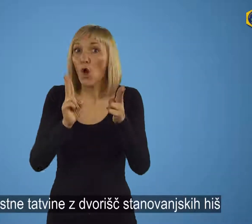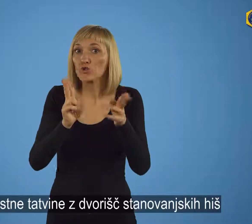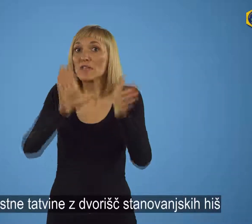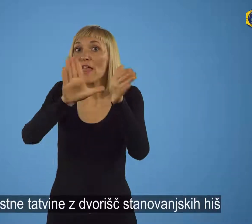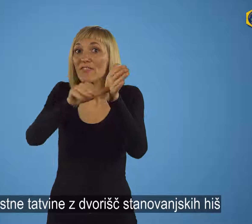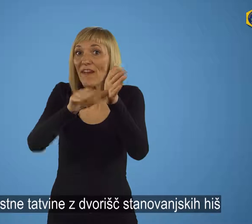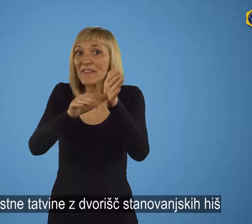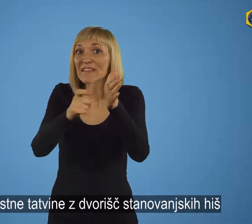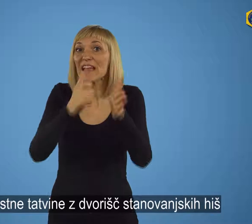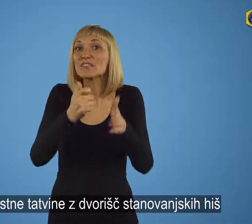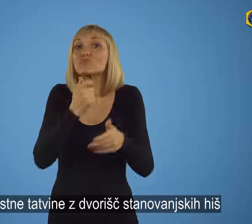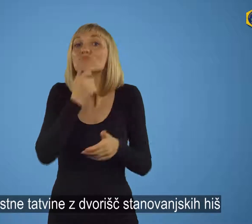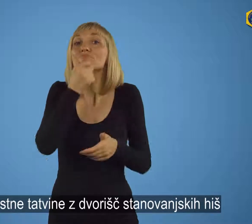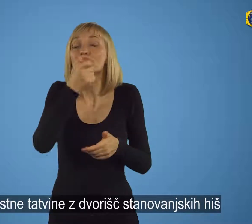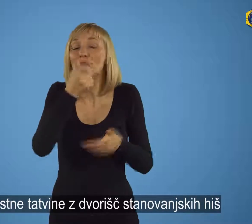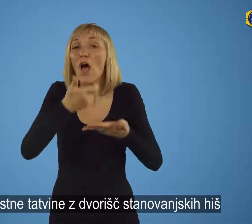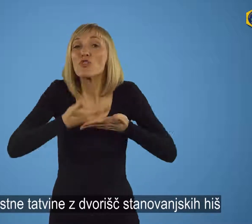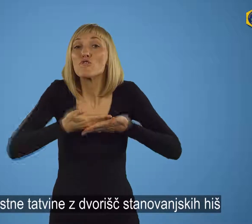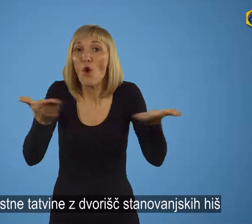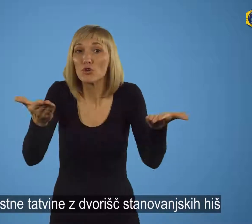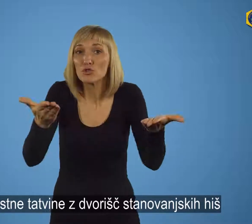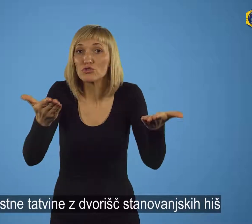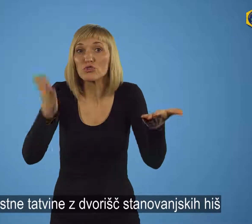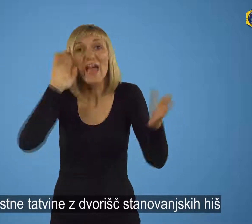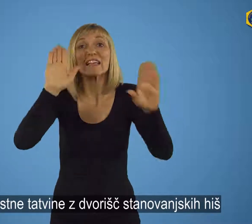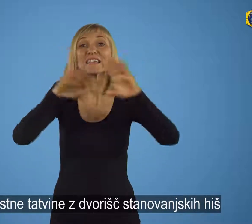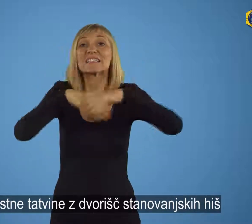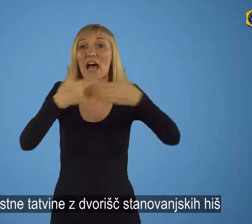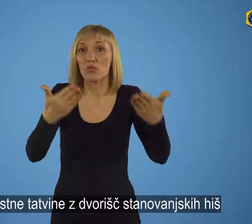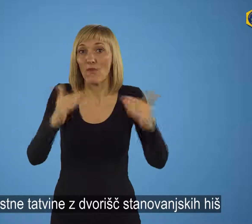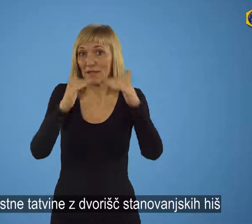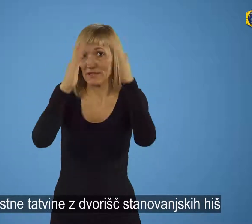Priložnostne tatvine z dvorišč stanovanjskih hiš.